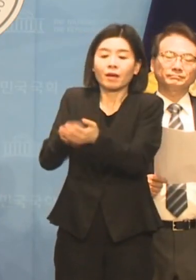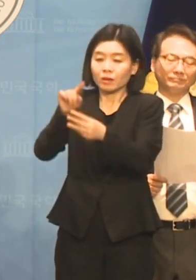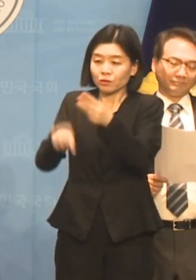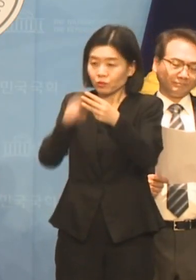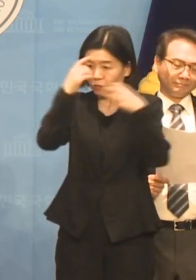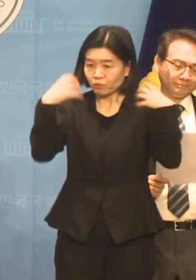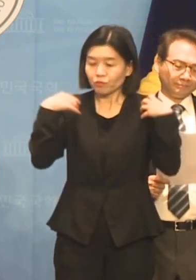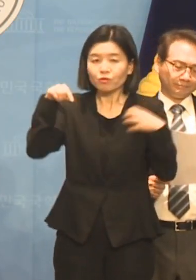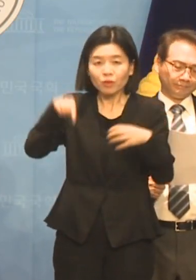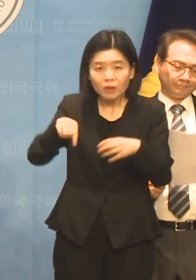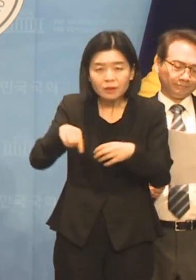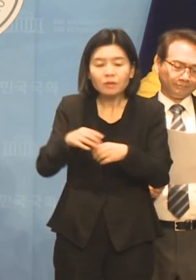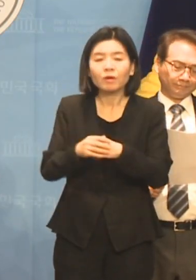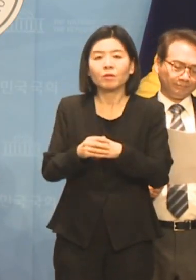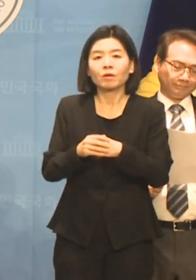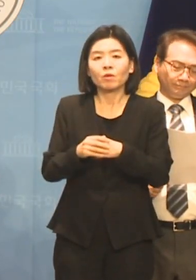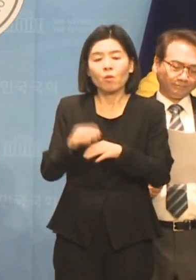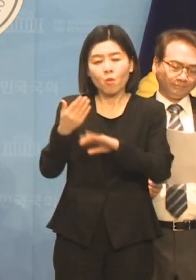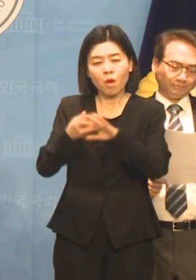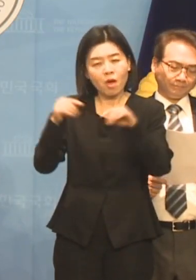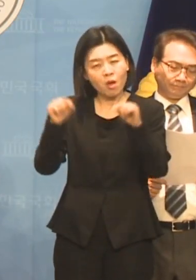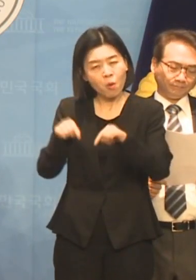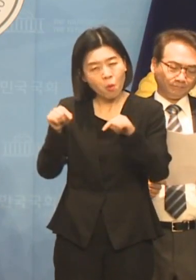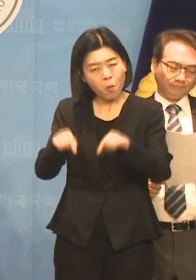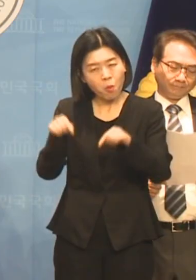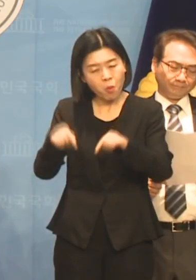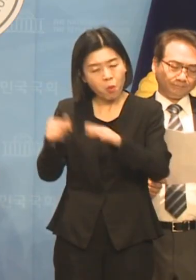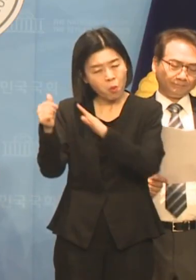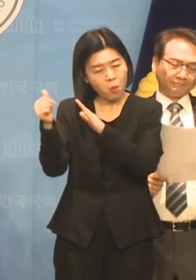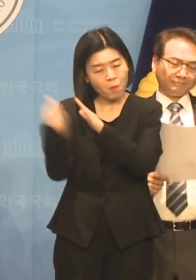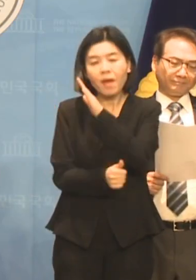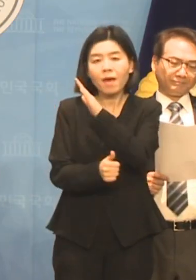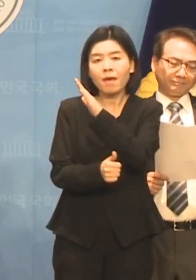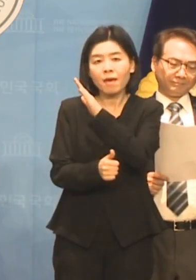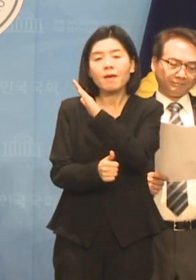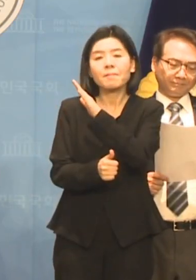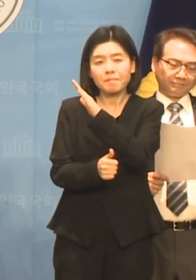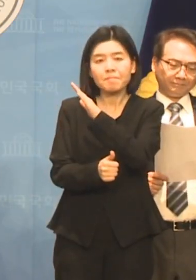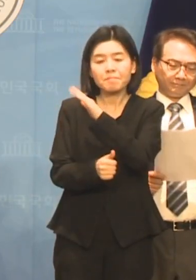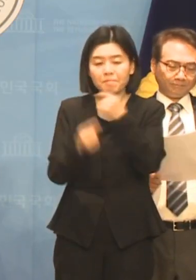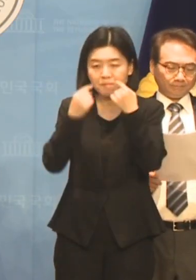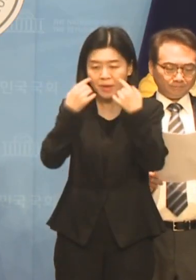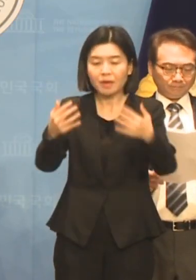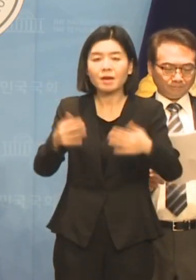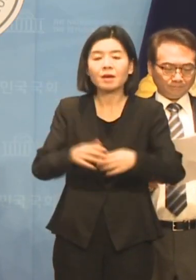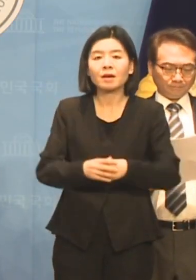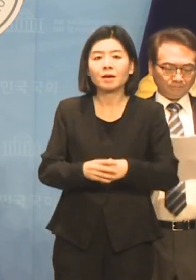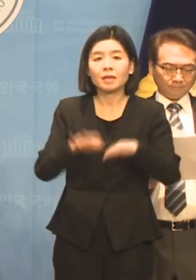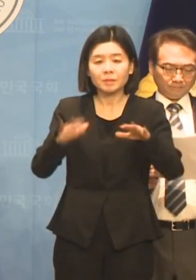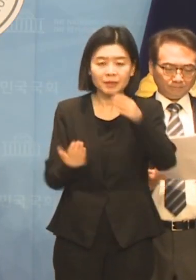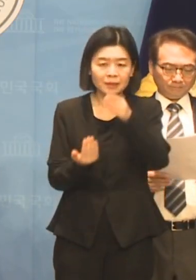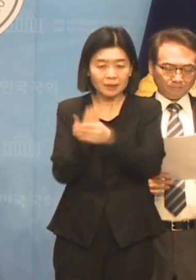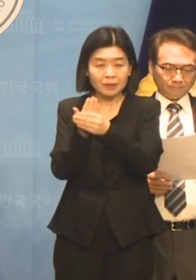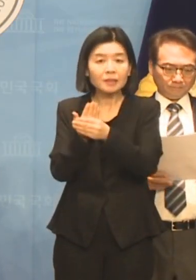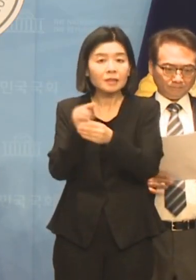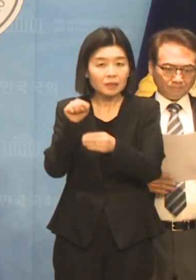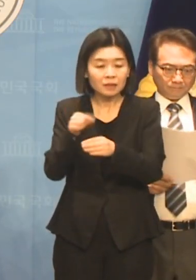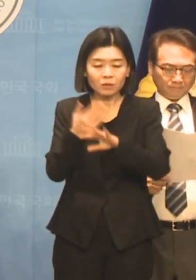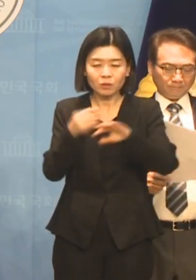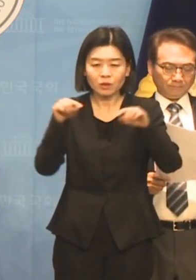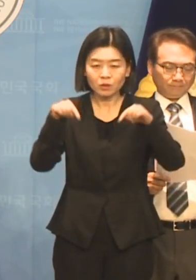정권 아래 끊이지 않았던 외교 참사의 결정판입니다. 이번 사태에 대해